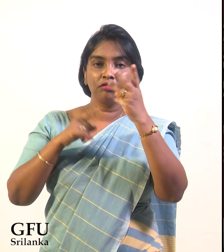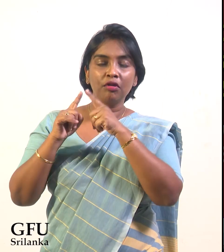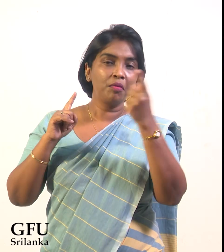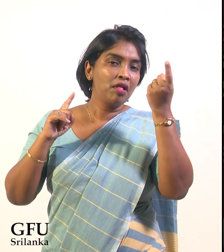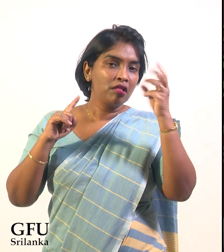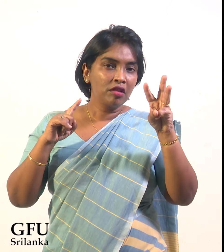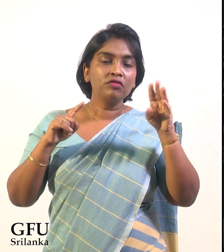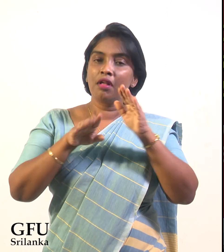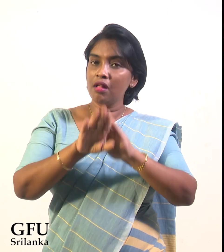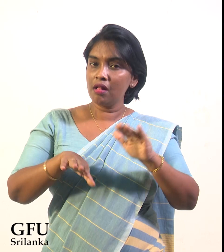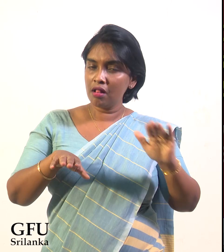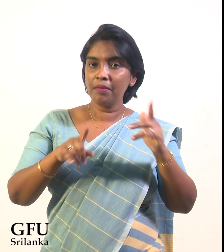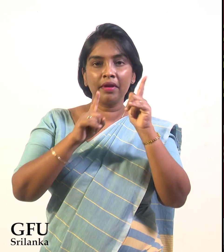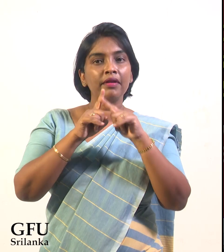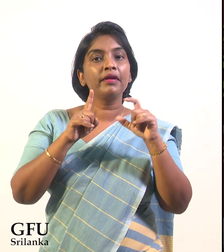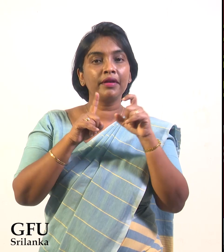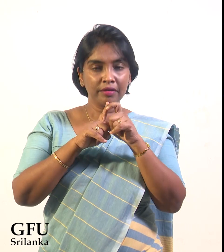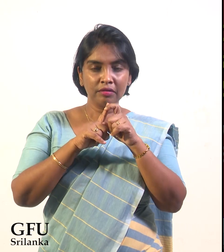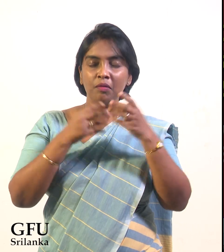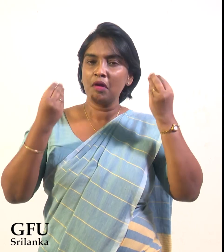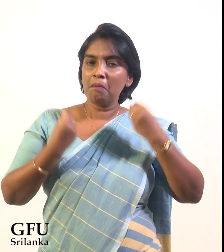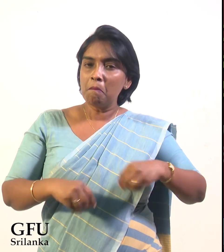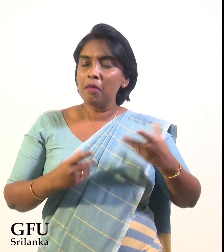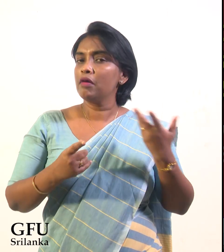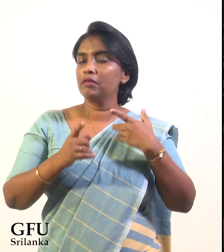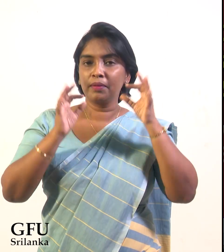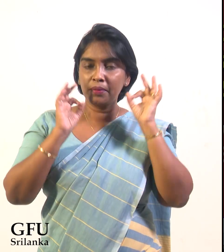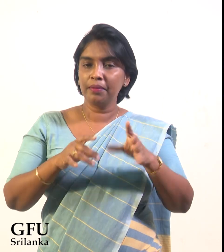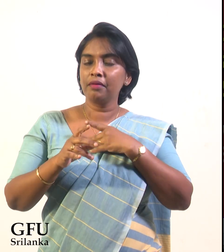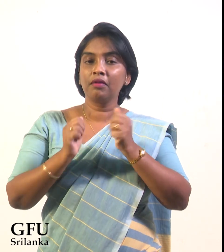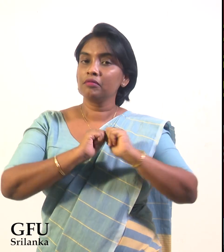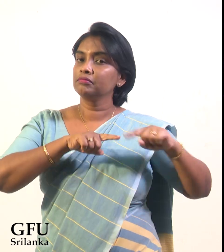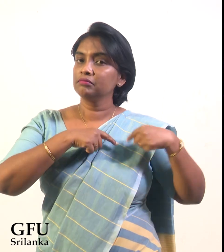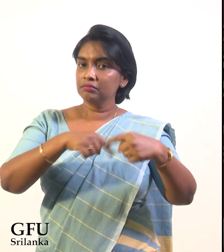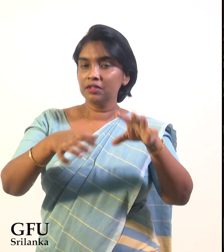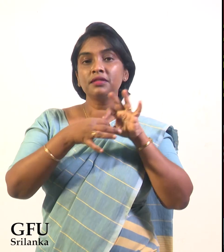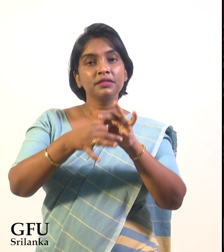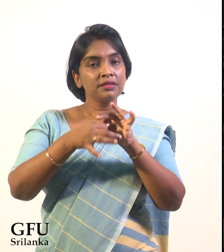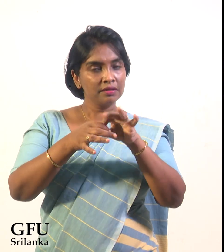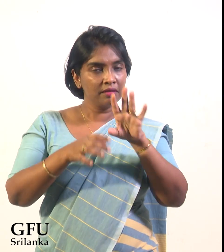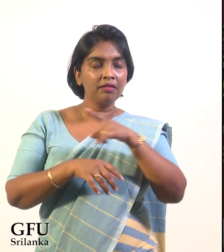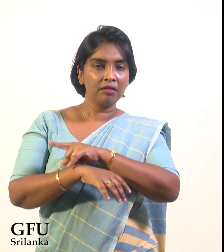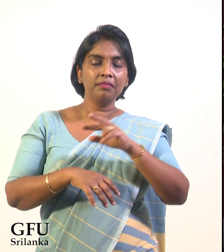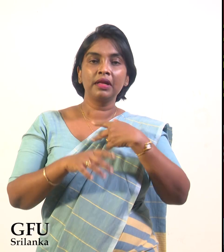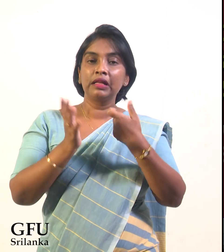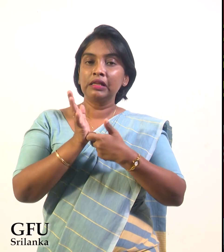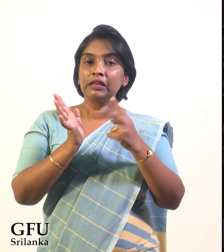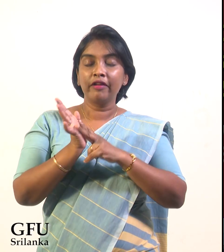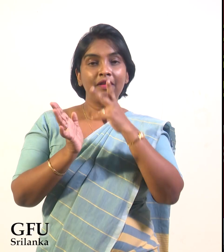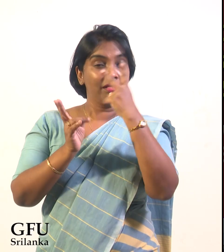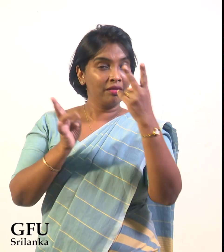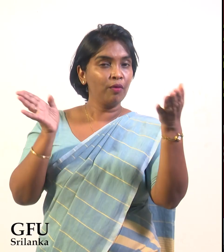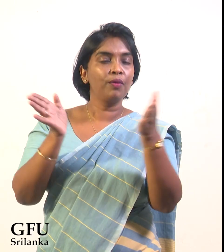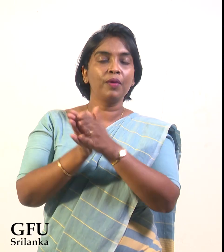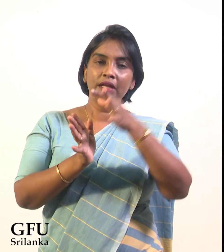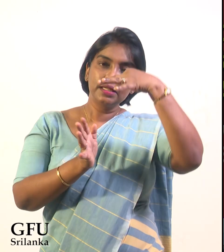3 සිට 13 දක්වා දරුවන්ට අධ්‍යාපනය අඩාල නොවෙන්නට ඒ සම්බන්ධීකාරය දිගටම තබා ගන්නට නාලිකාවන්